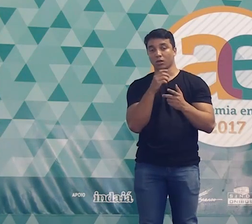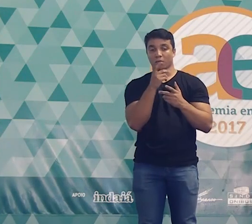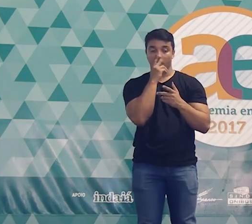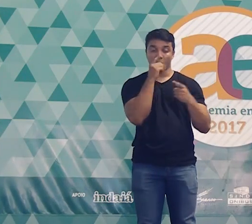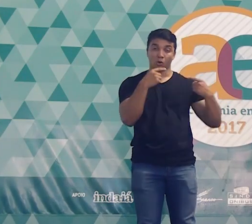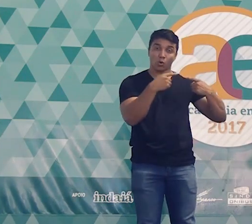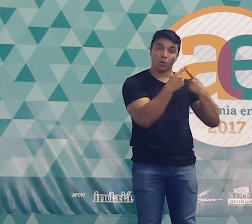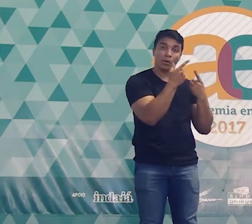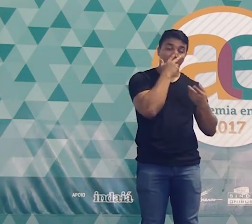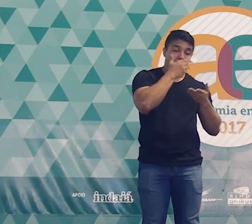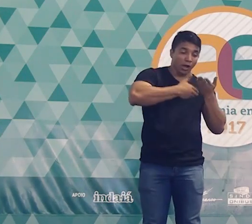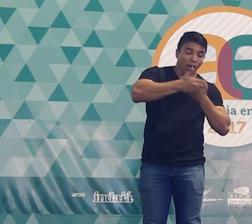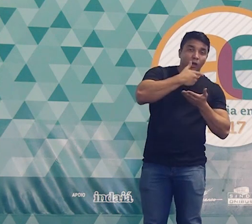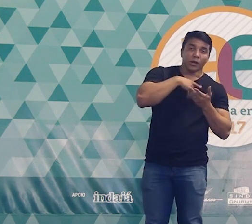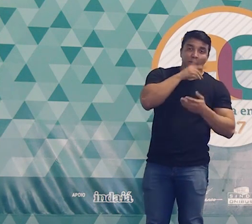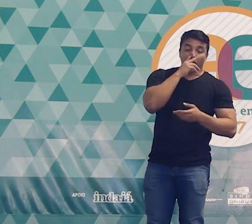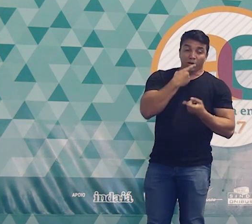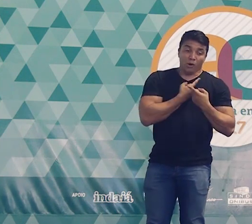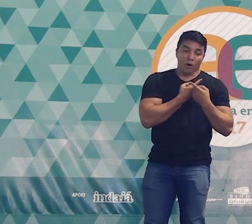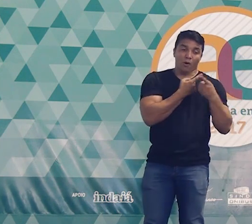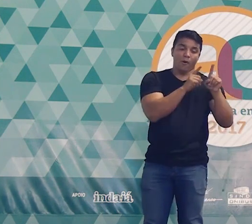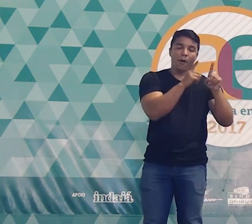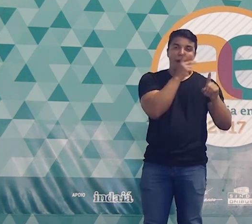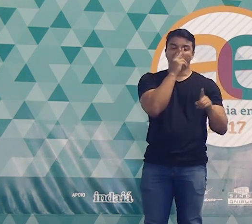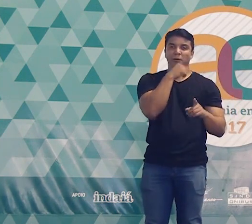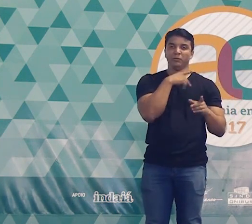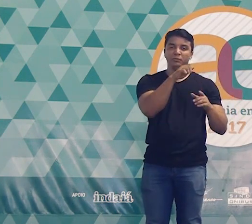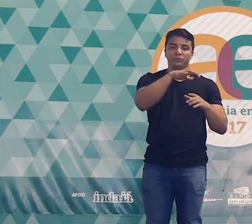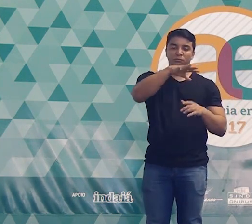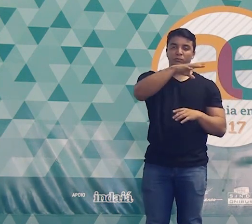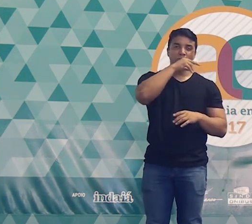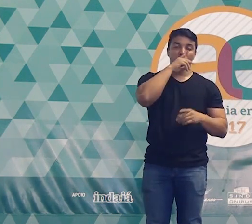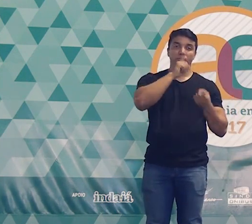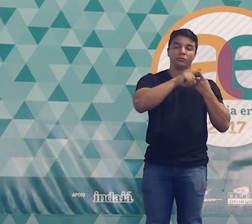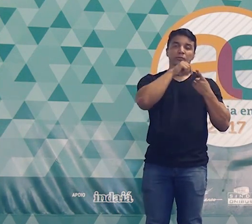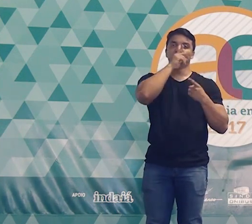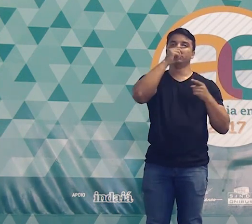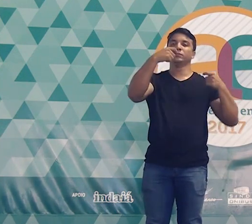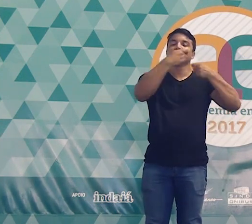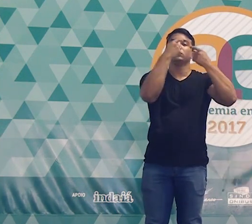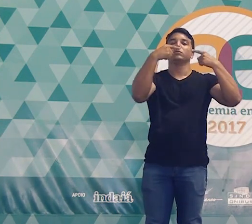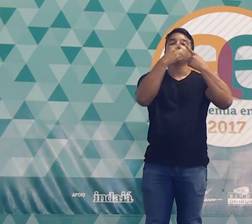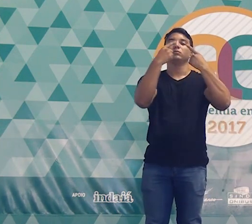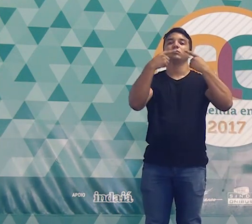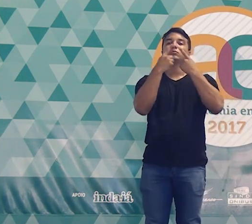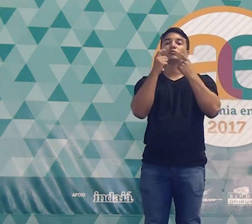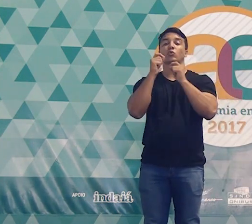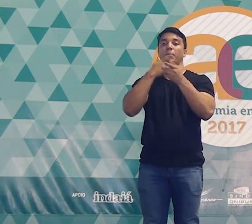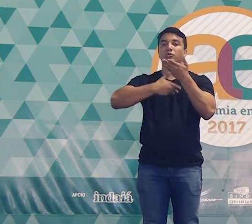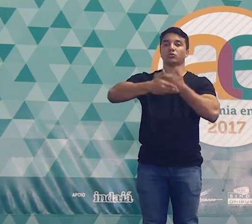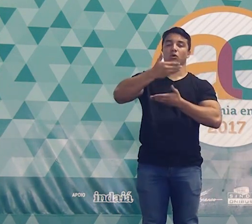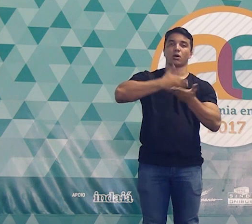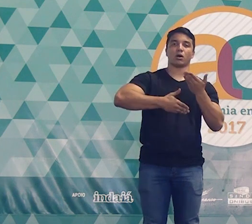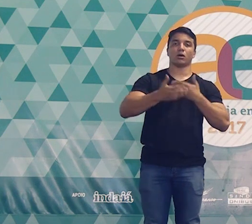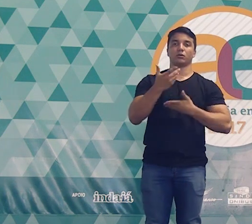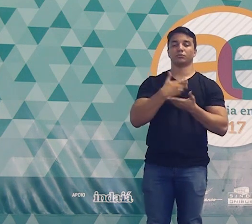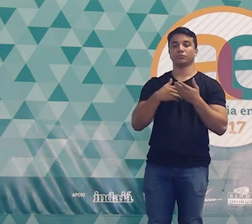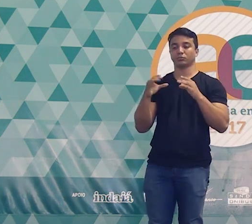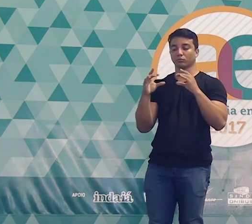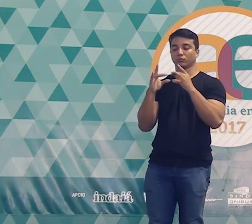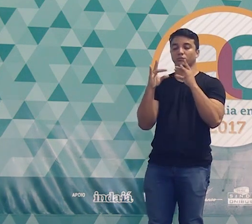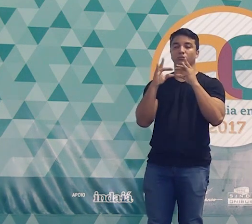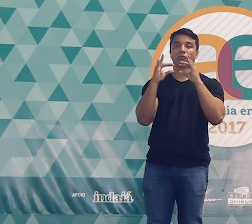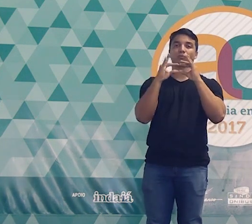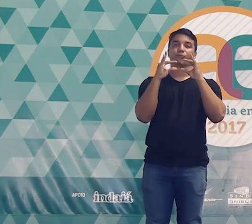plasmídio, que confere resistência à bactéria ao ambiente, e muitas vezes esses plasmídios são trocados por uma